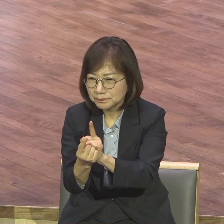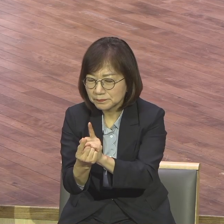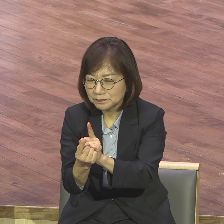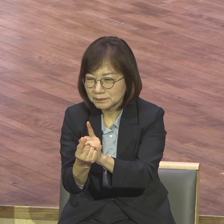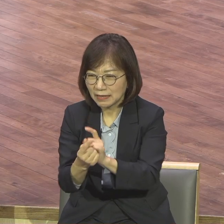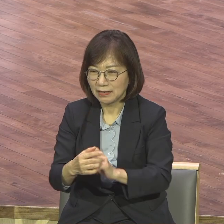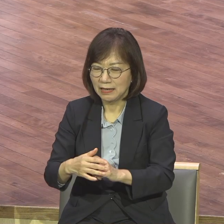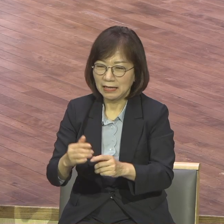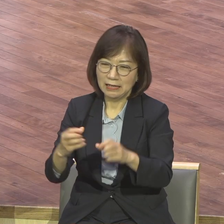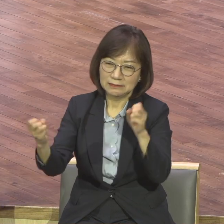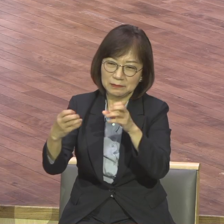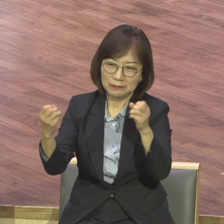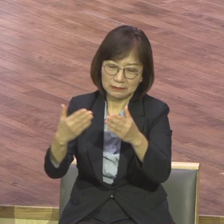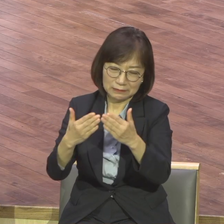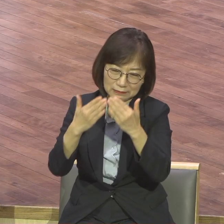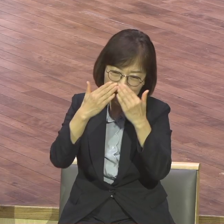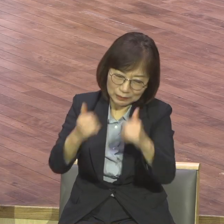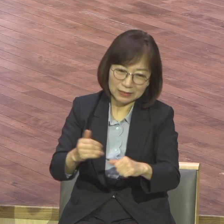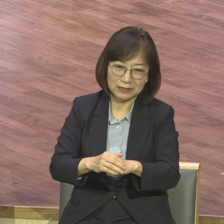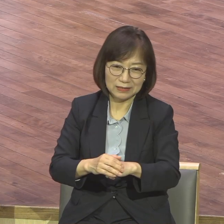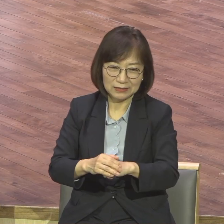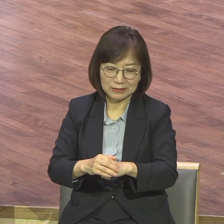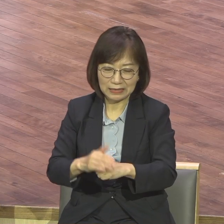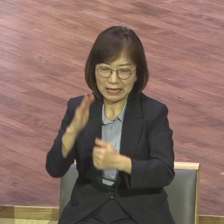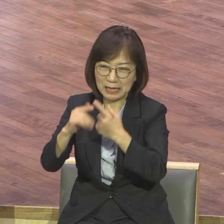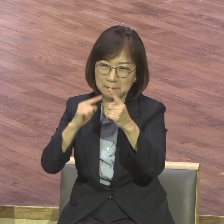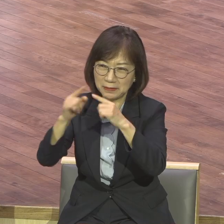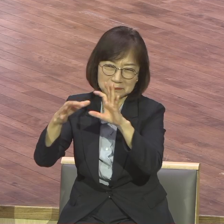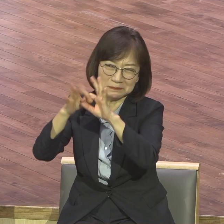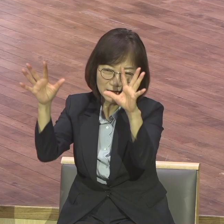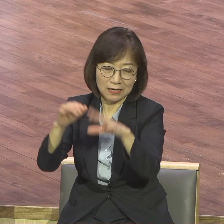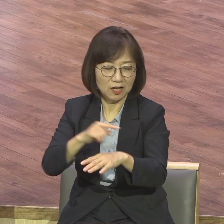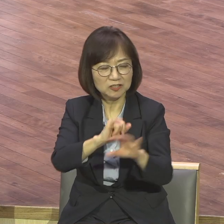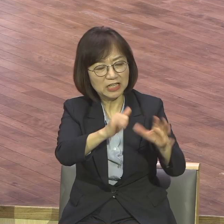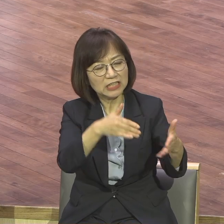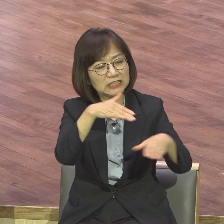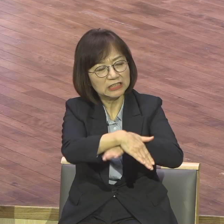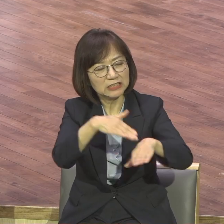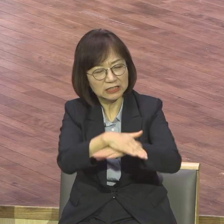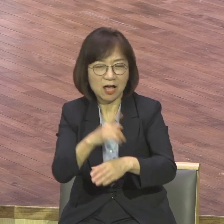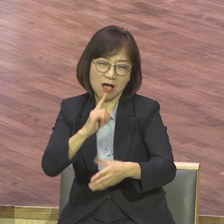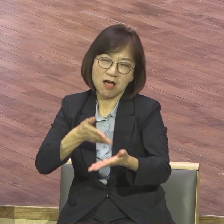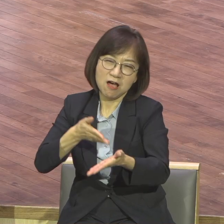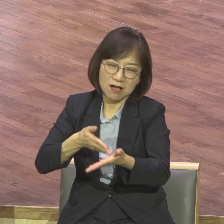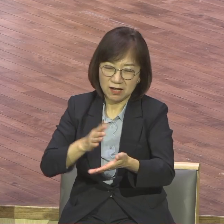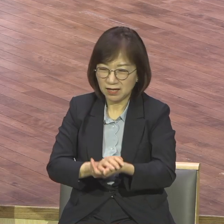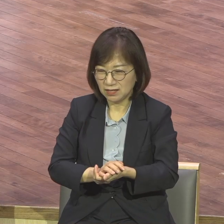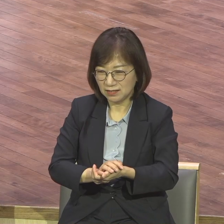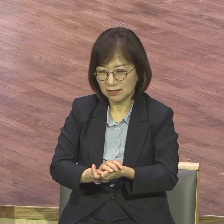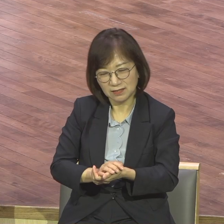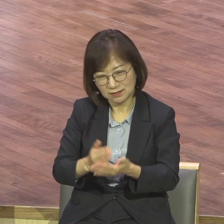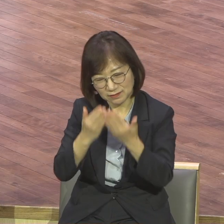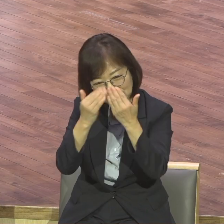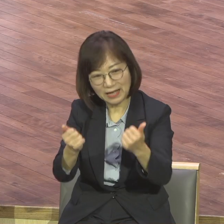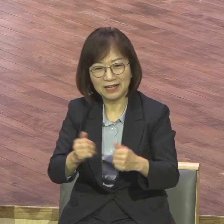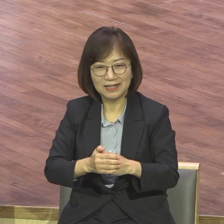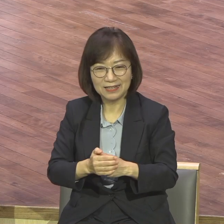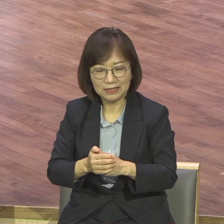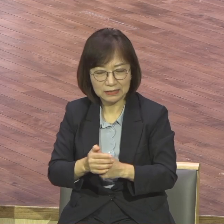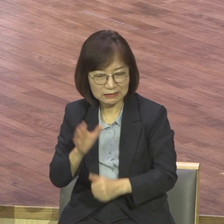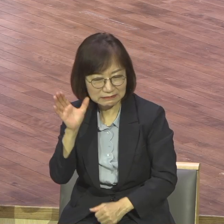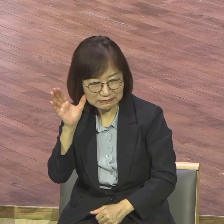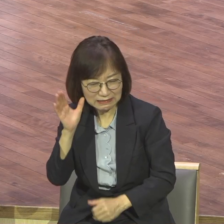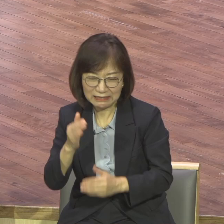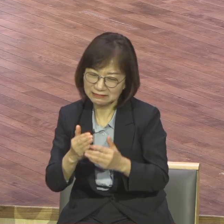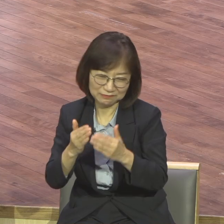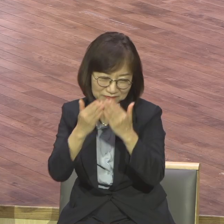뻔한 소리. 다 육신적인 거, 서론적인 거, 영적인 깊이를 못 들어와요. 영적인 부분을 못 들어와. 말하는 게 전부